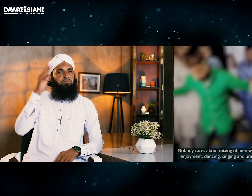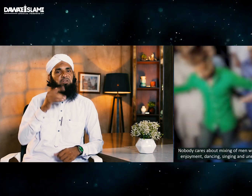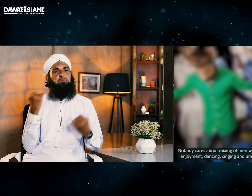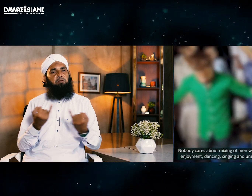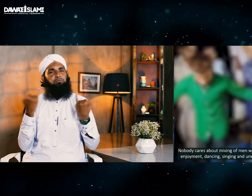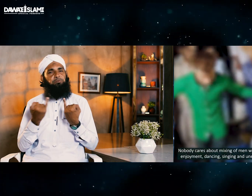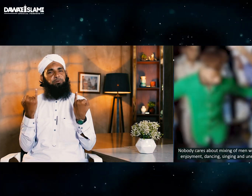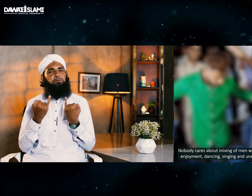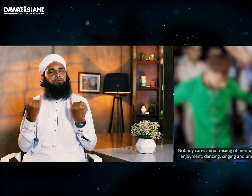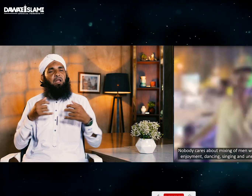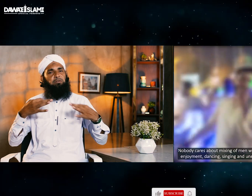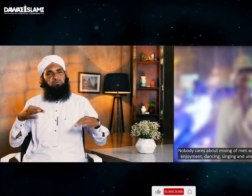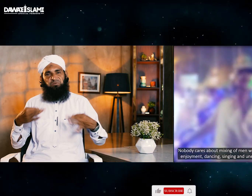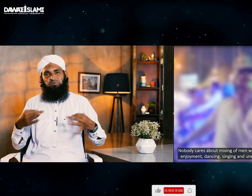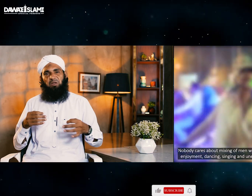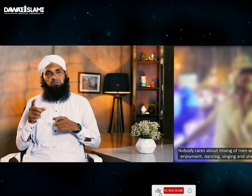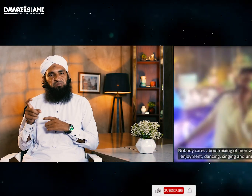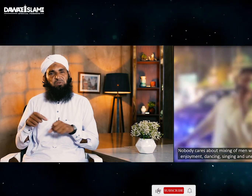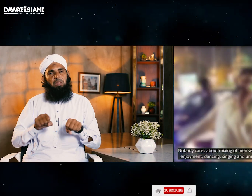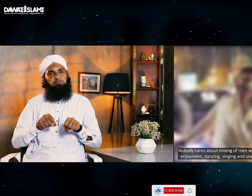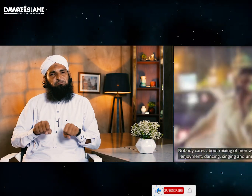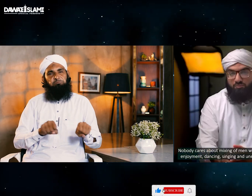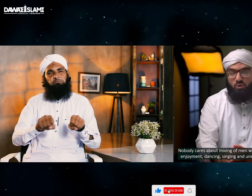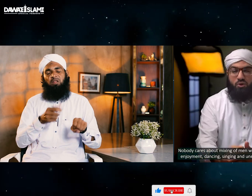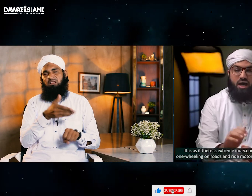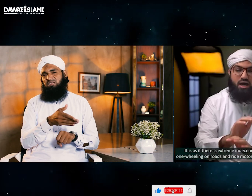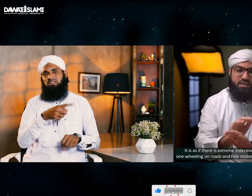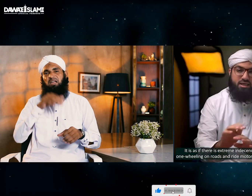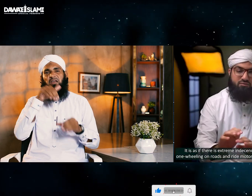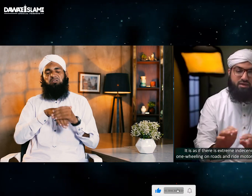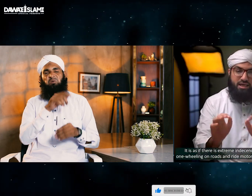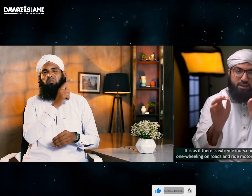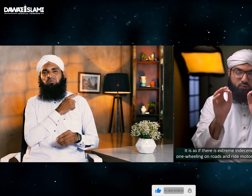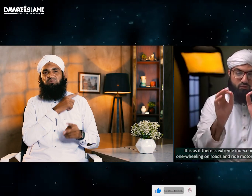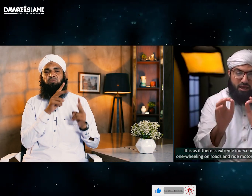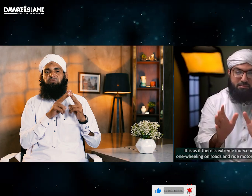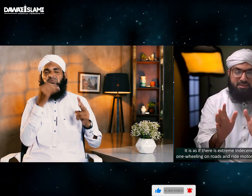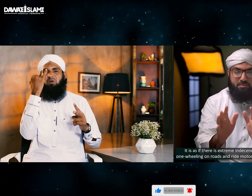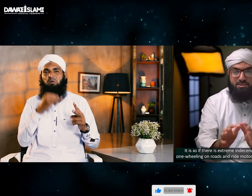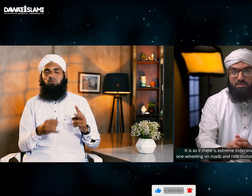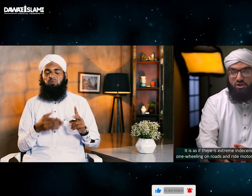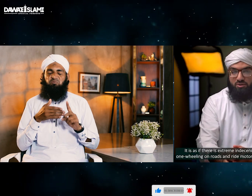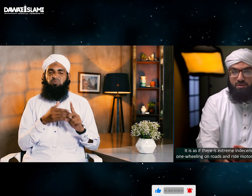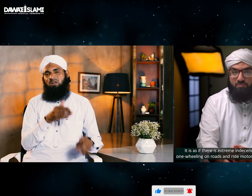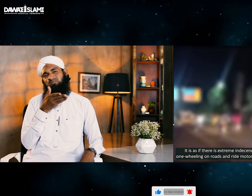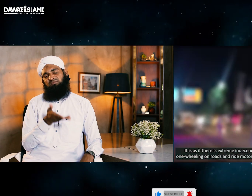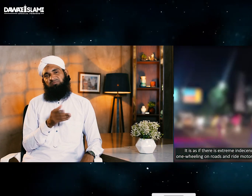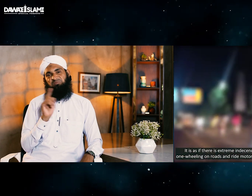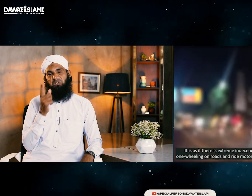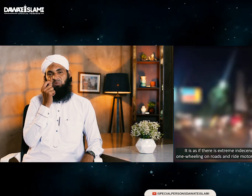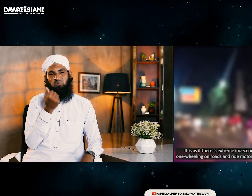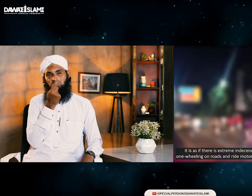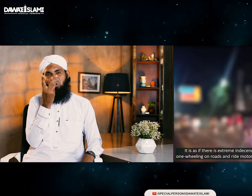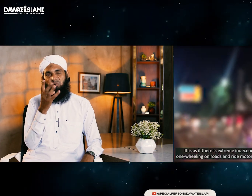اور تفریح کے نام پر ناچ گانا اور غیر اخلاقی حرکتیں کی جاتی ہیں۔ گویا ہر طرف ایک طوفان بدتمیزی مچا ہوتا ہے۔